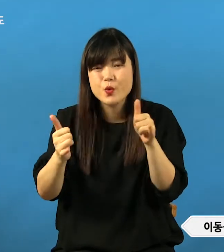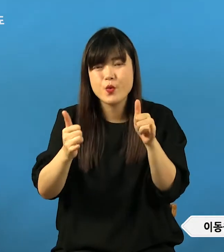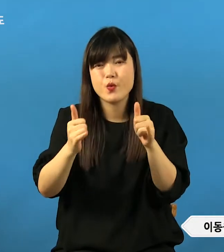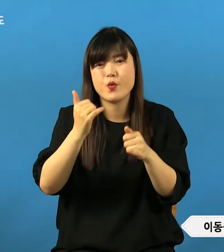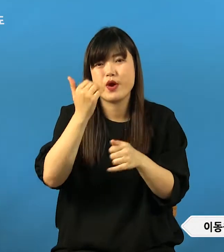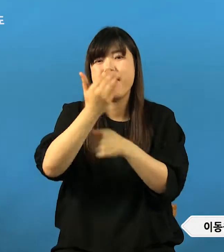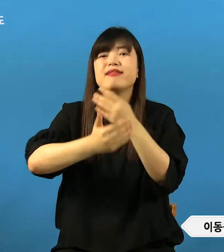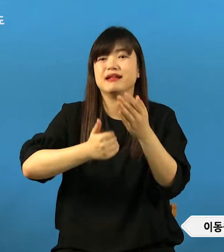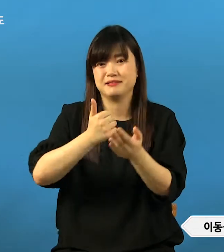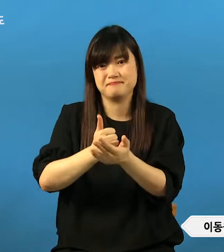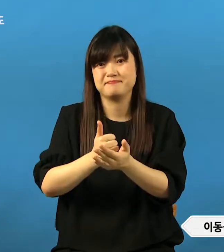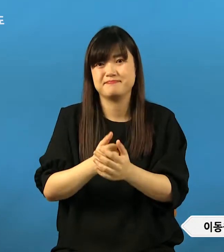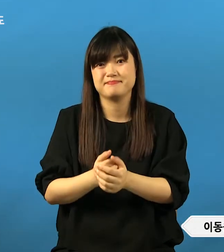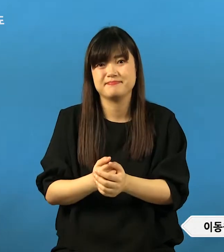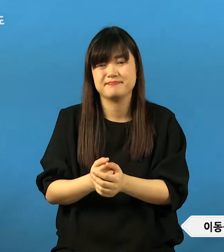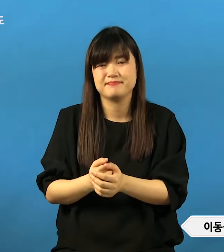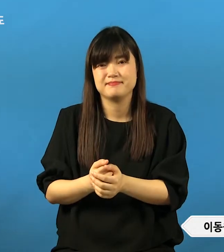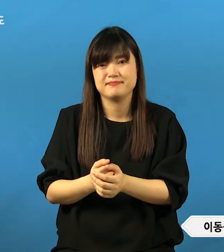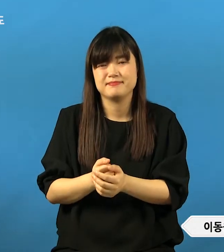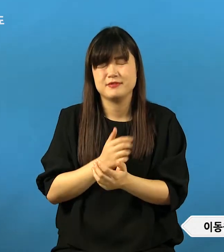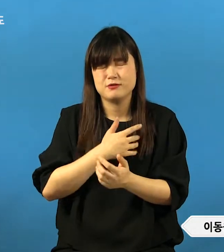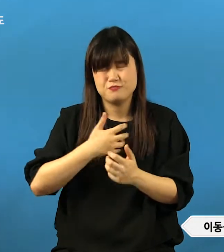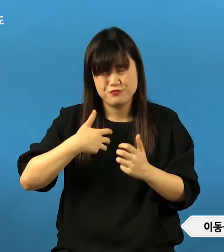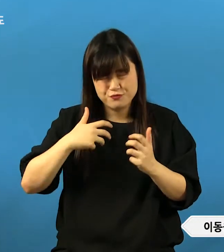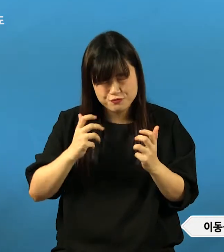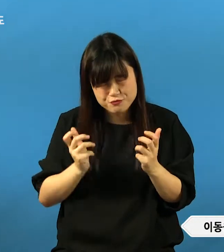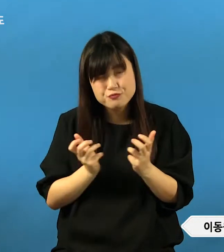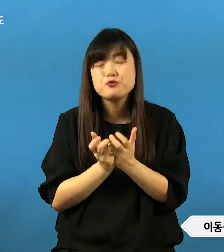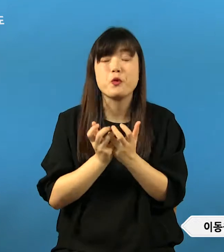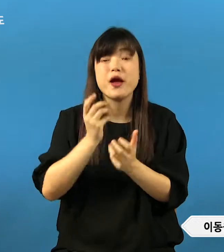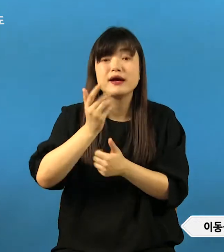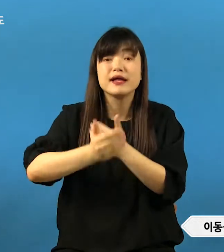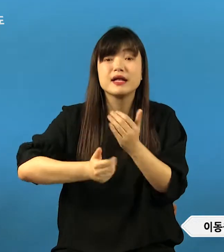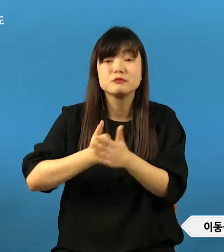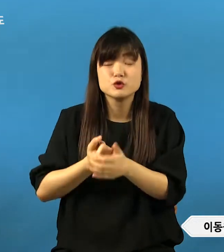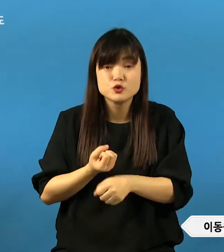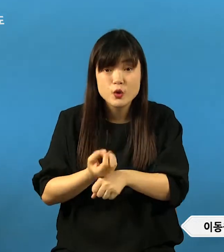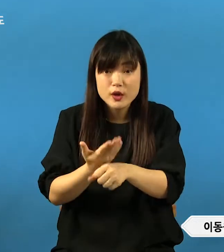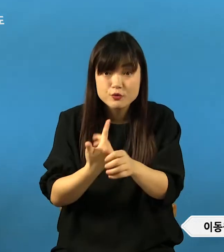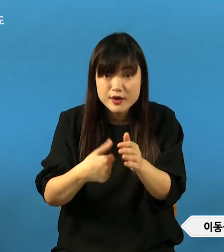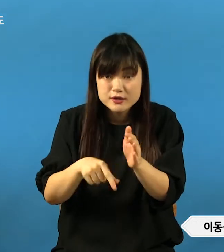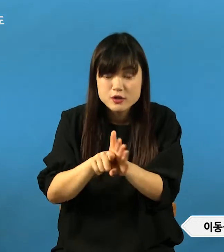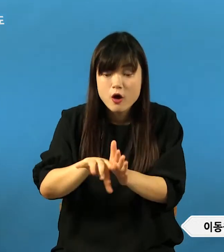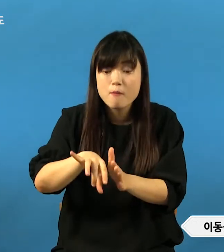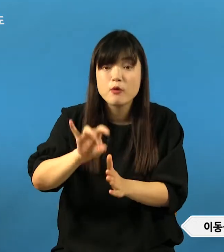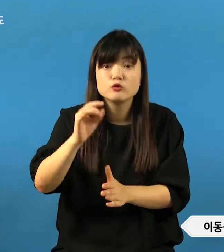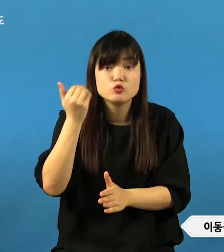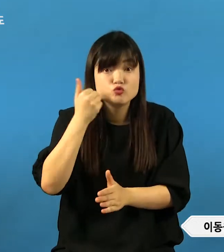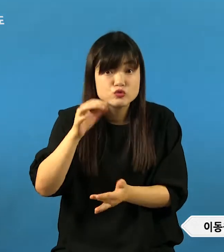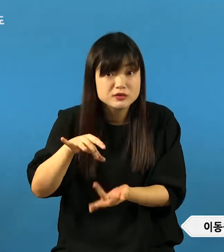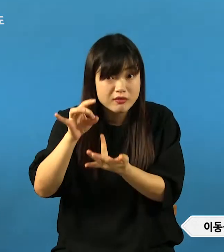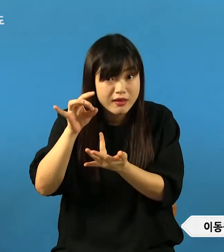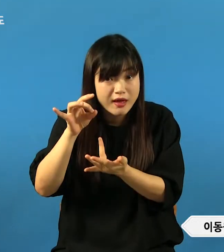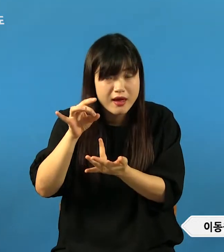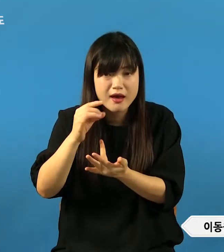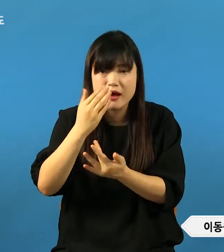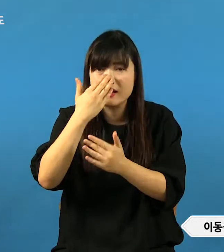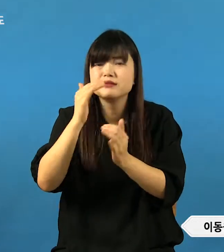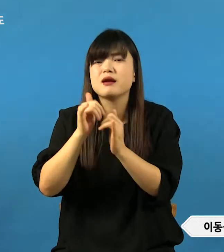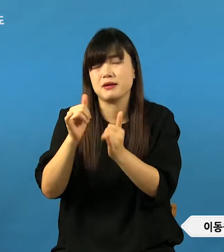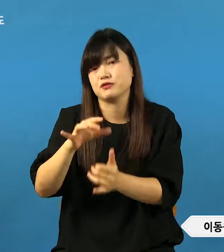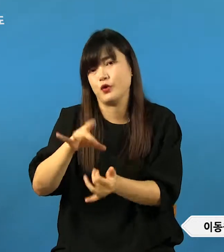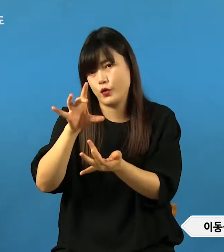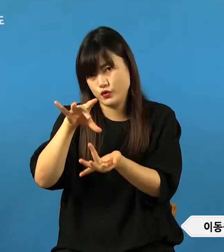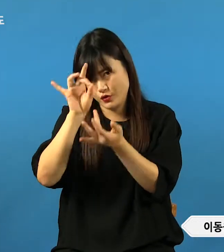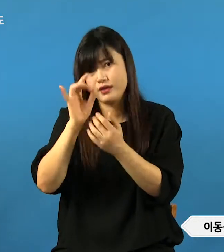이렇게 부요하신 하나님, 그 놀라운 풍요를 전하기 위해서 먼저 하나님은 이스라엘 민족을 선택하신 것에